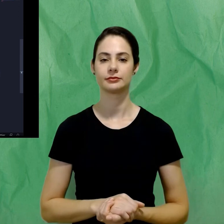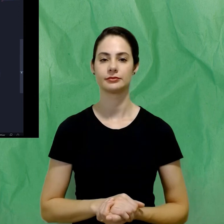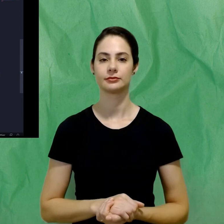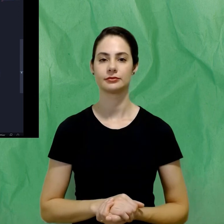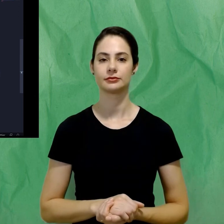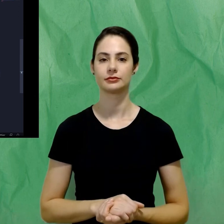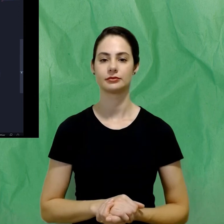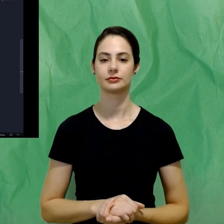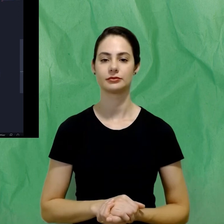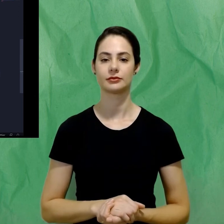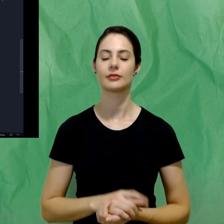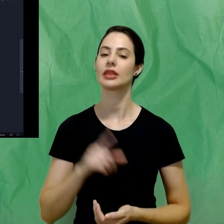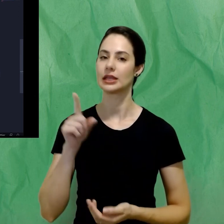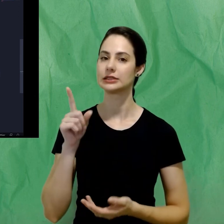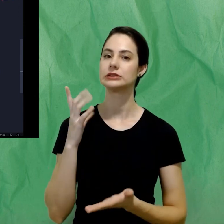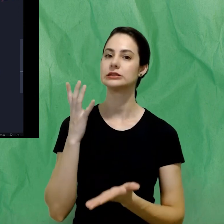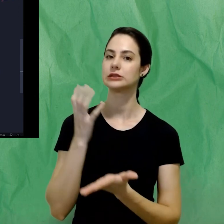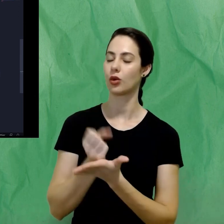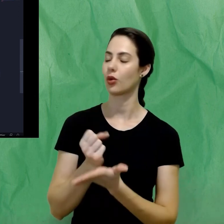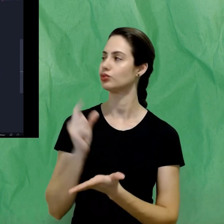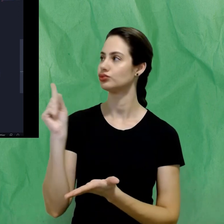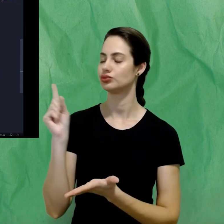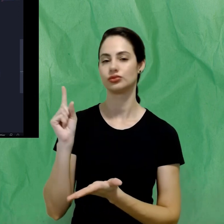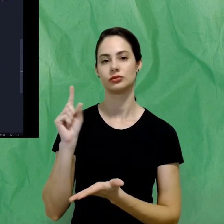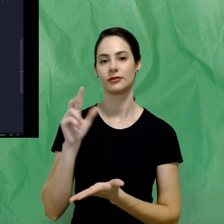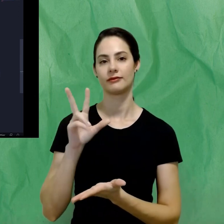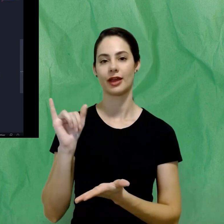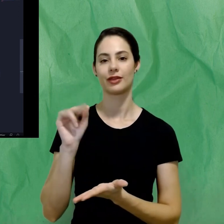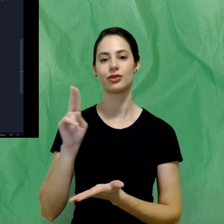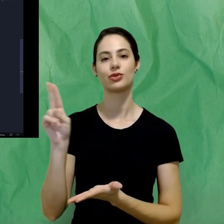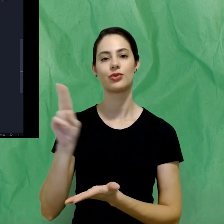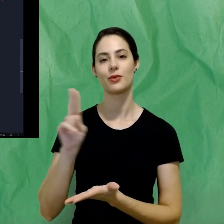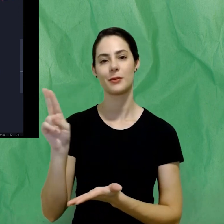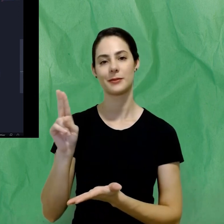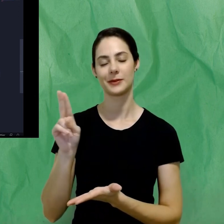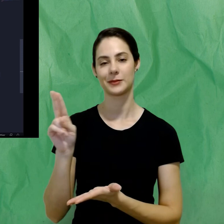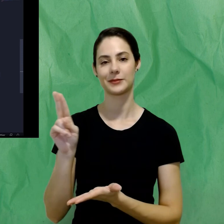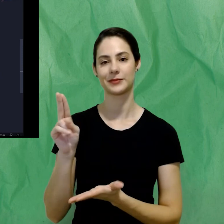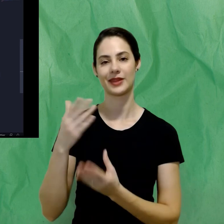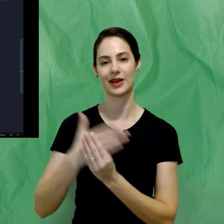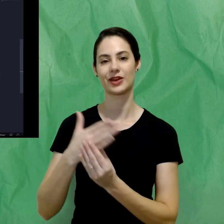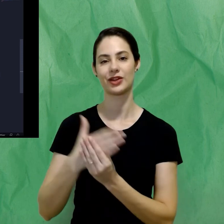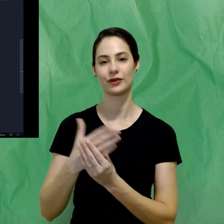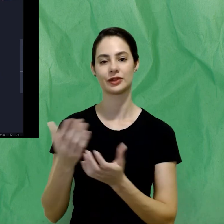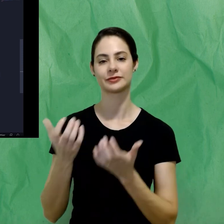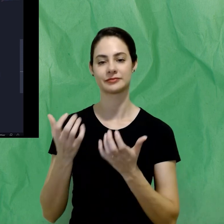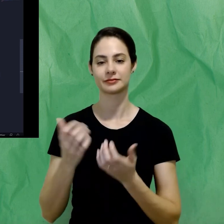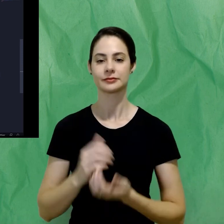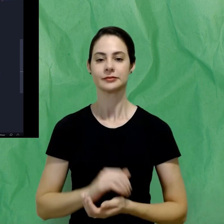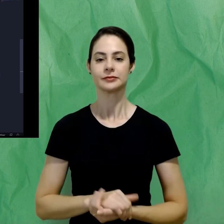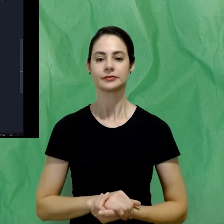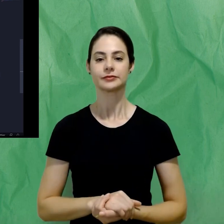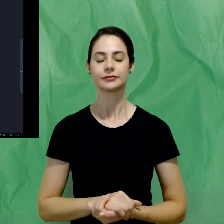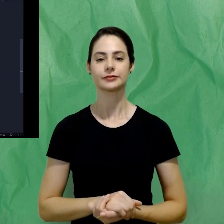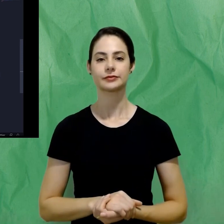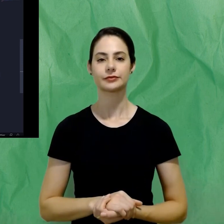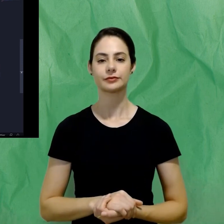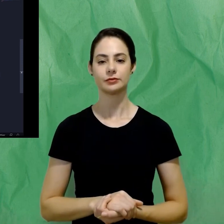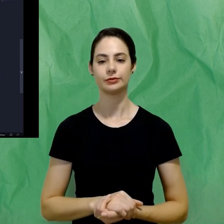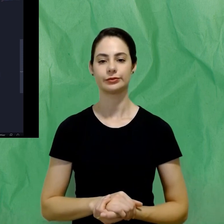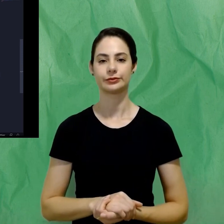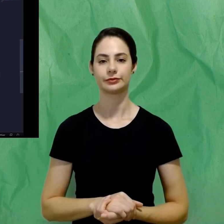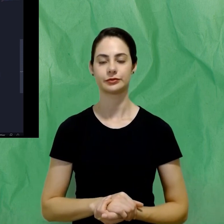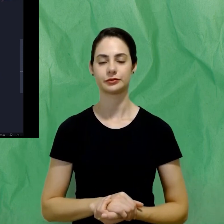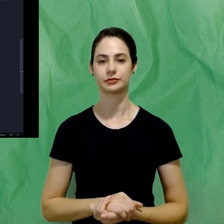E esse download vai receber o nome do arquivo que eu quero que faça download. Então, dados.json, por